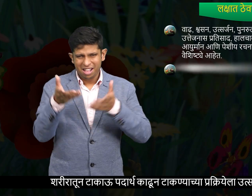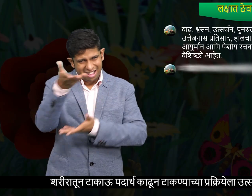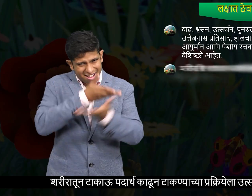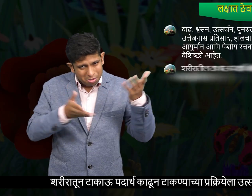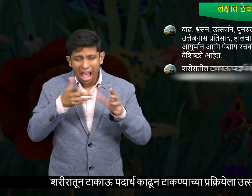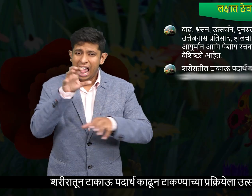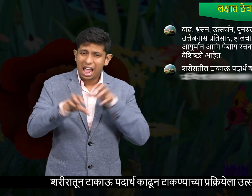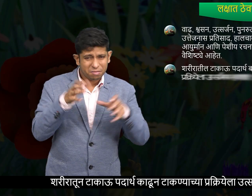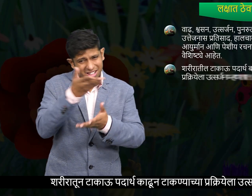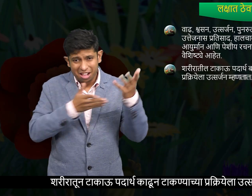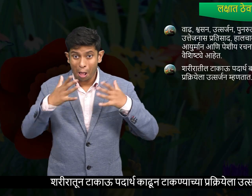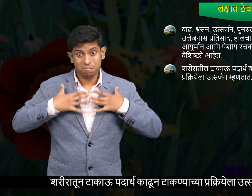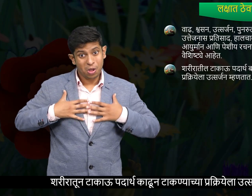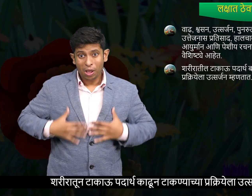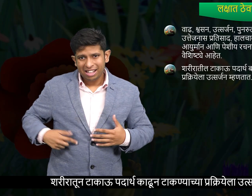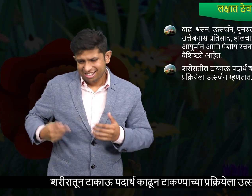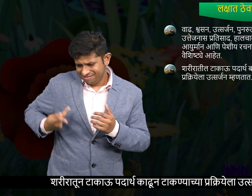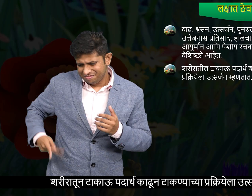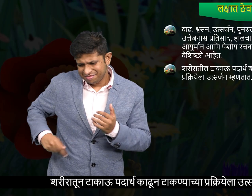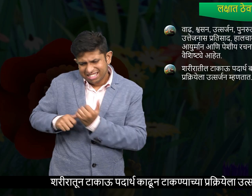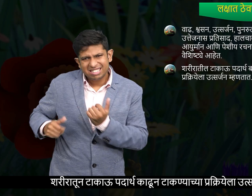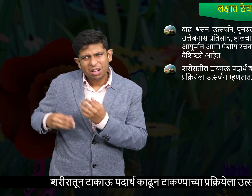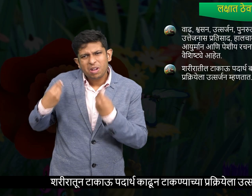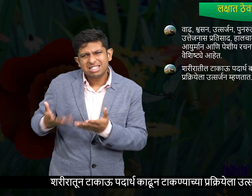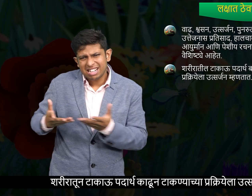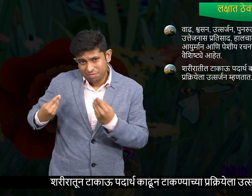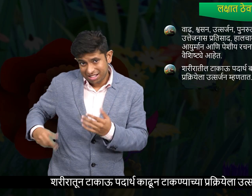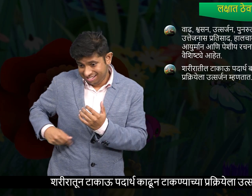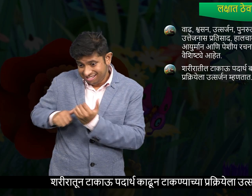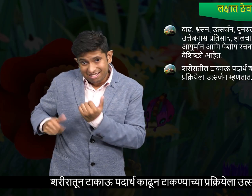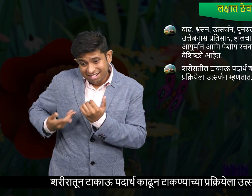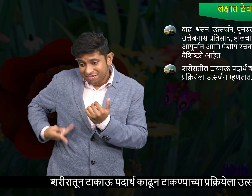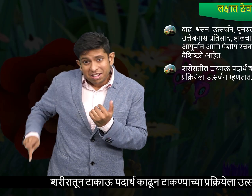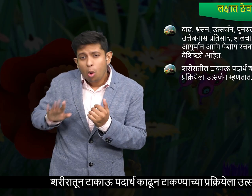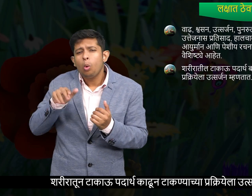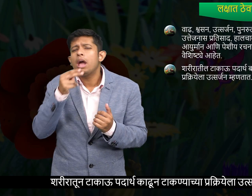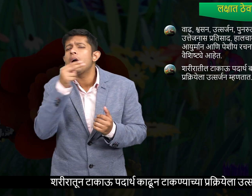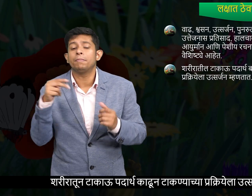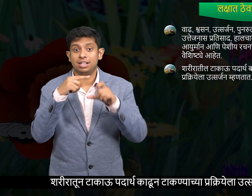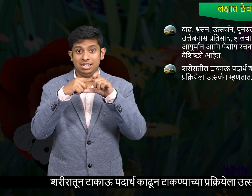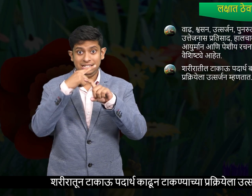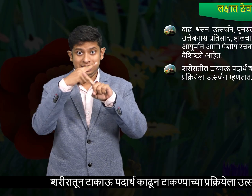शरीरातून टाकाऊ पदार्थ काढून टाकण्याच्या प्रक्रियेला उत्सर्जन म्हणतात.